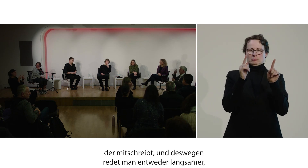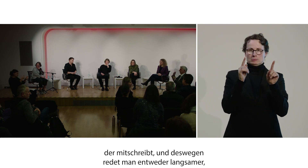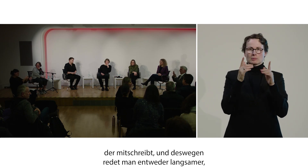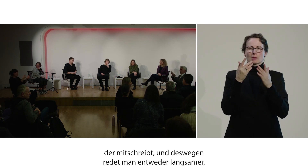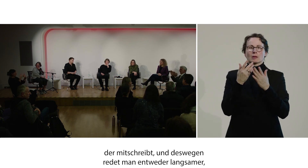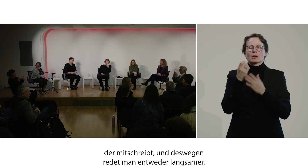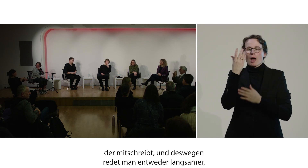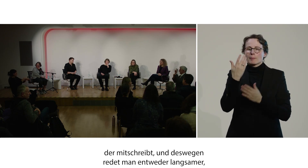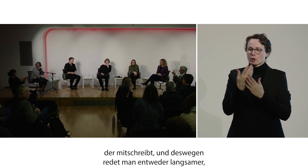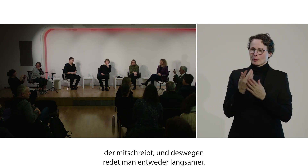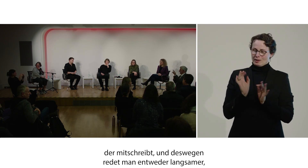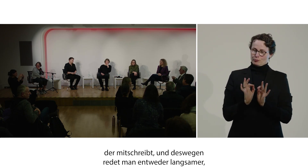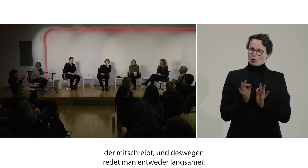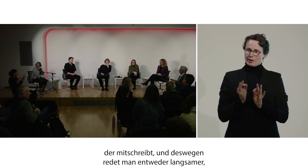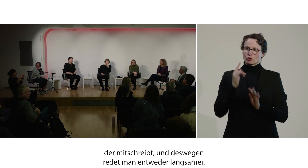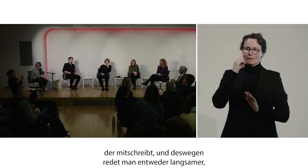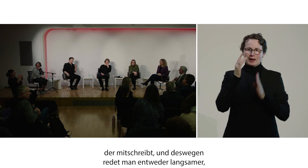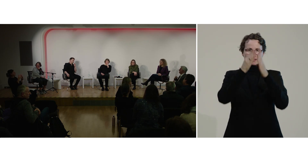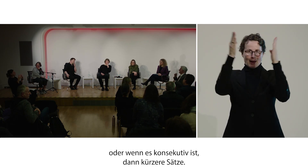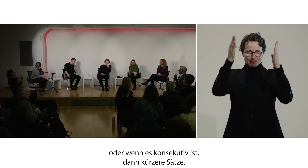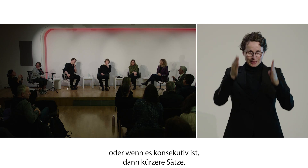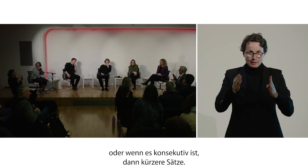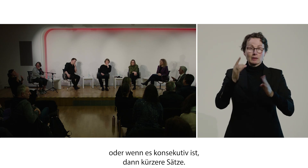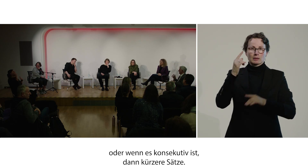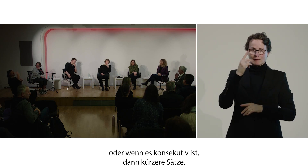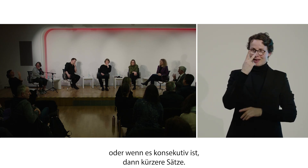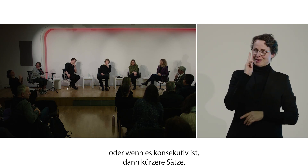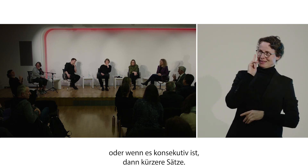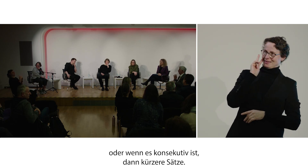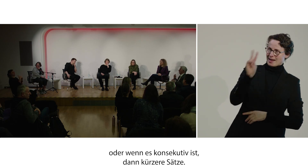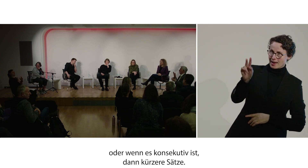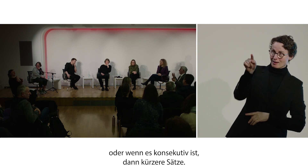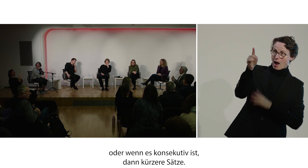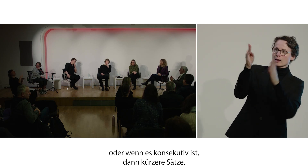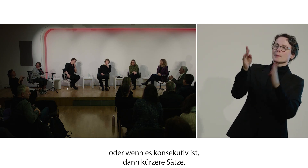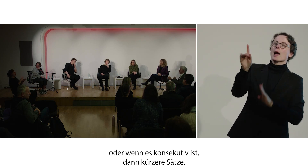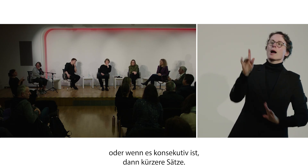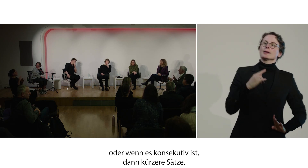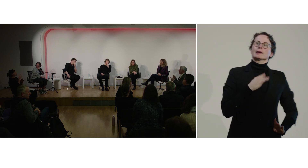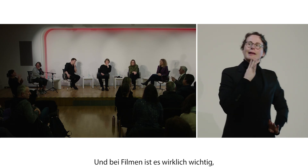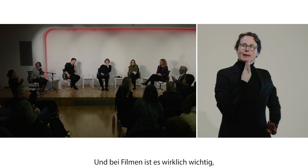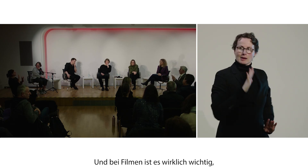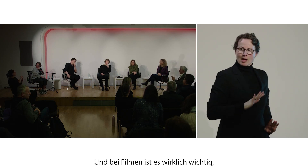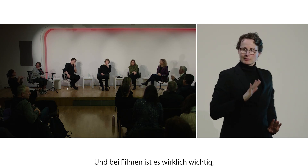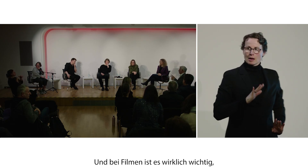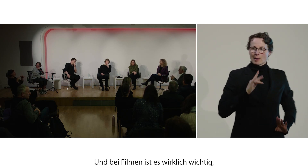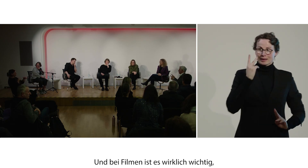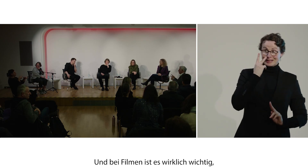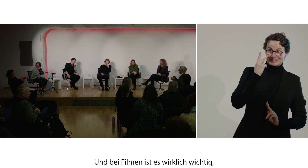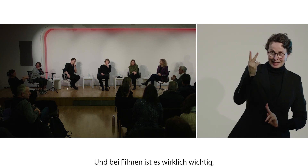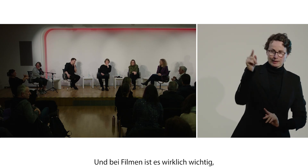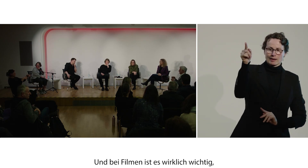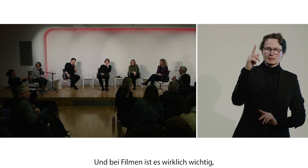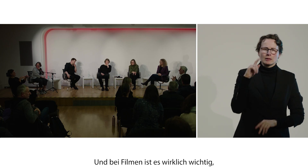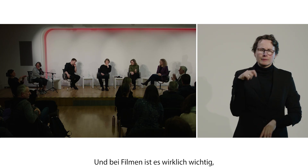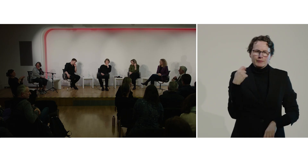der mitschreibt und deswegen redet man entweder langsamer oder wenn es konsekutiv ist, dann längere, kürzere Sätze. Und bei Filmen denke